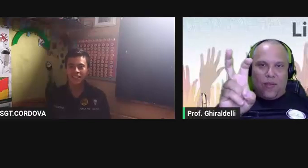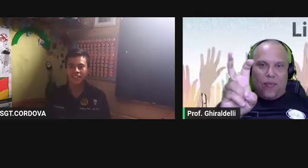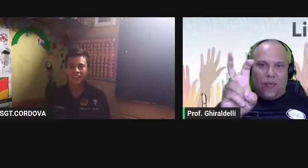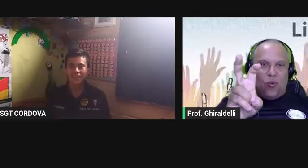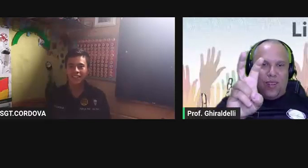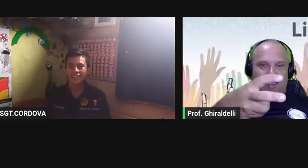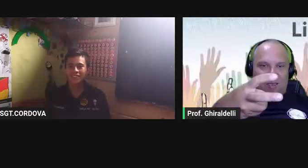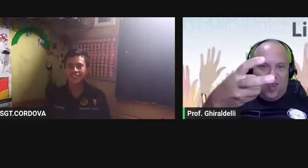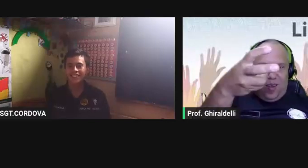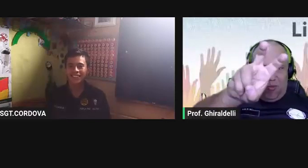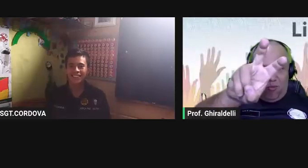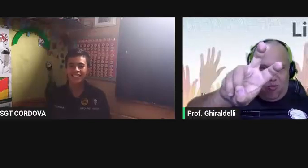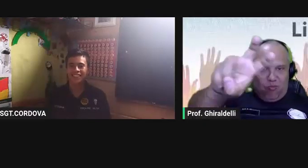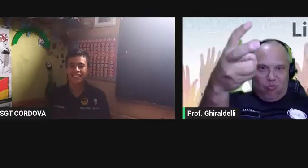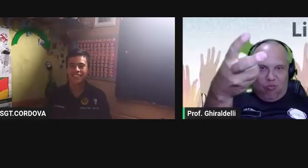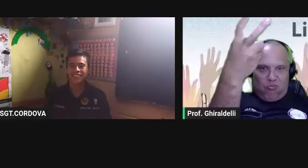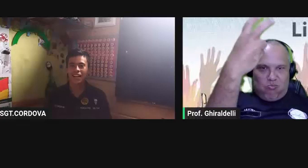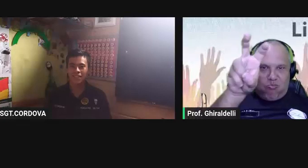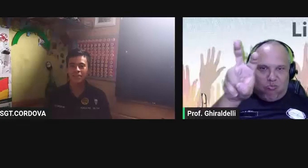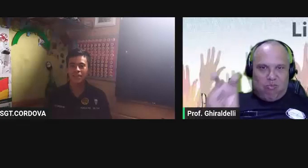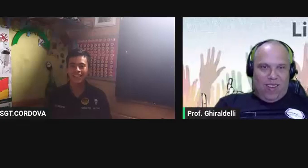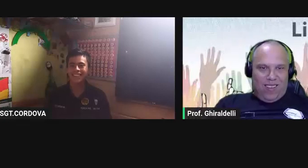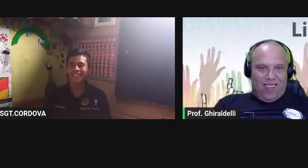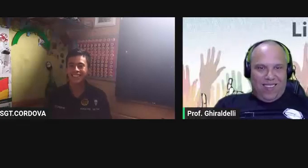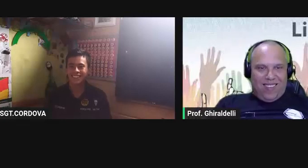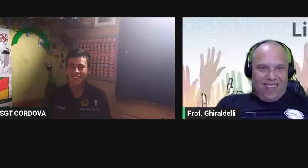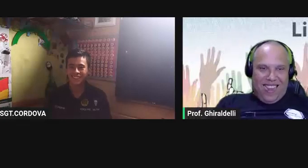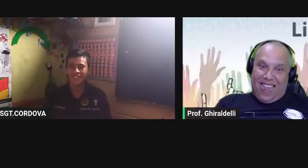Fu, né? Dá pra assimilar. É.